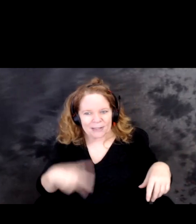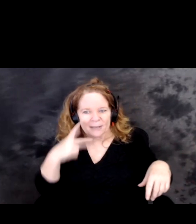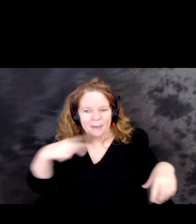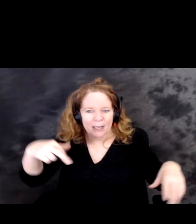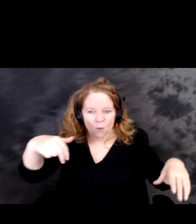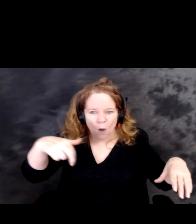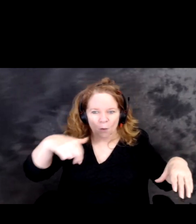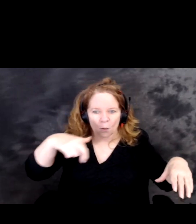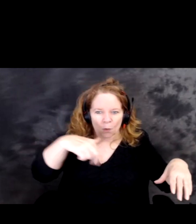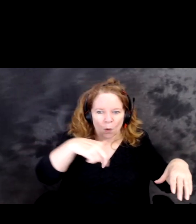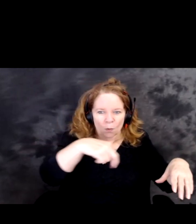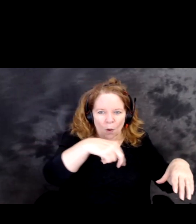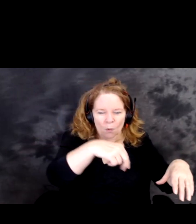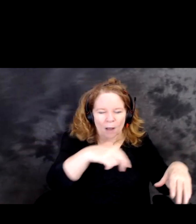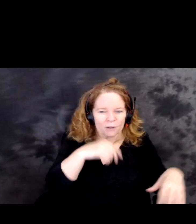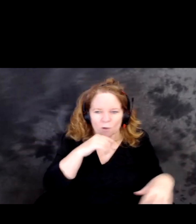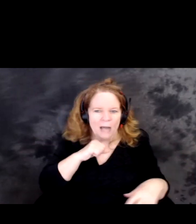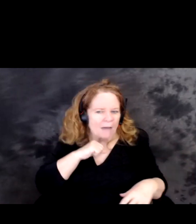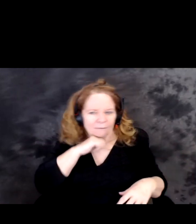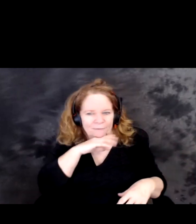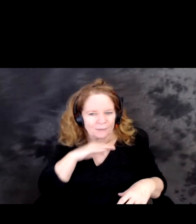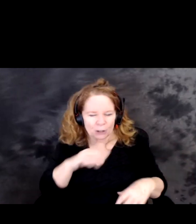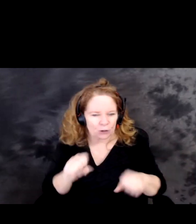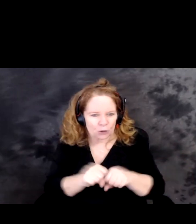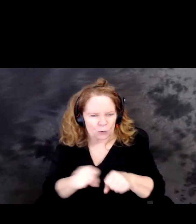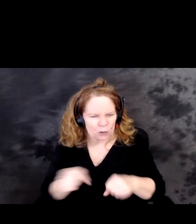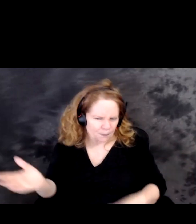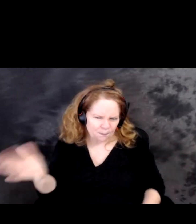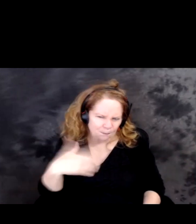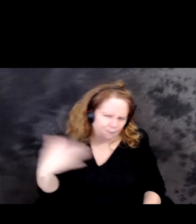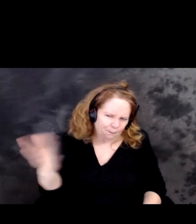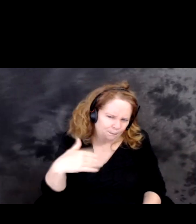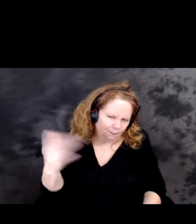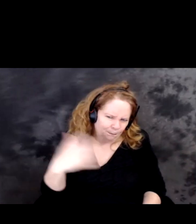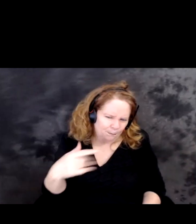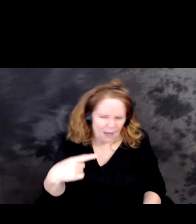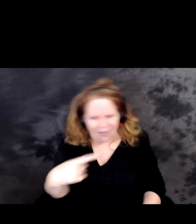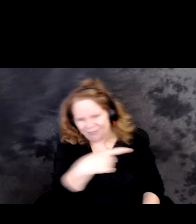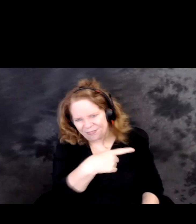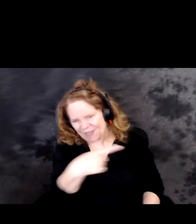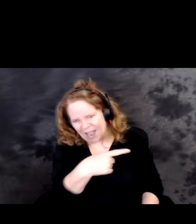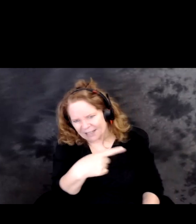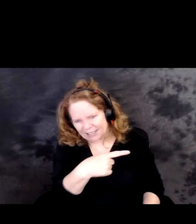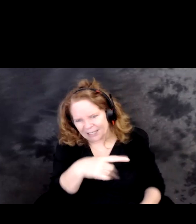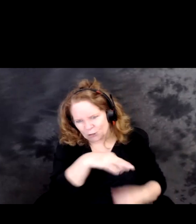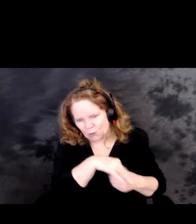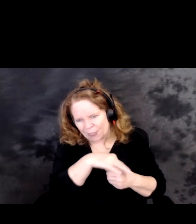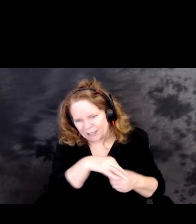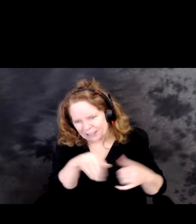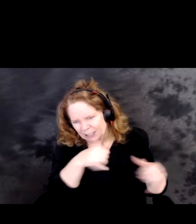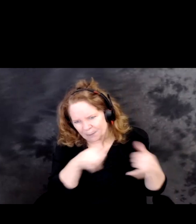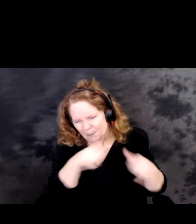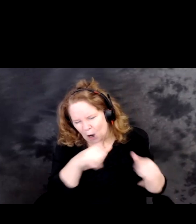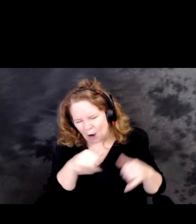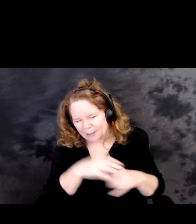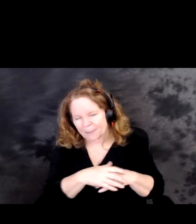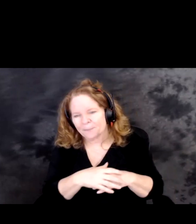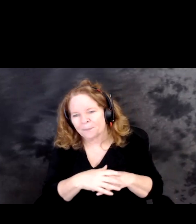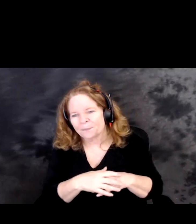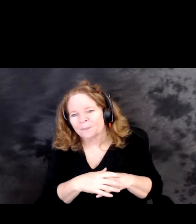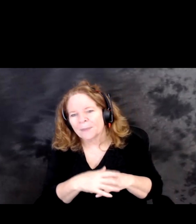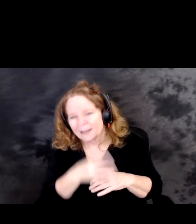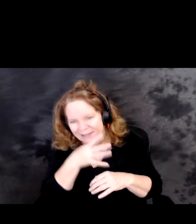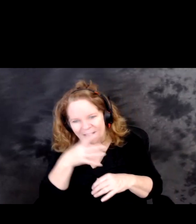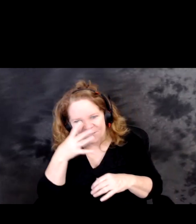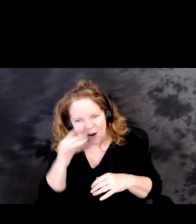zapatos brillantes no se enlodaran. Ven, princesa Peggy, este es el camino a la fiesta del té, dijo